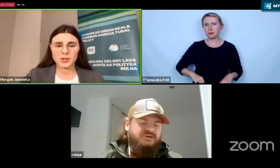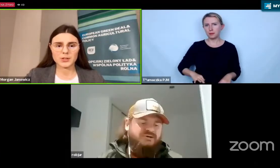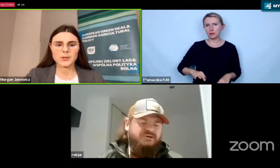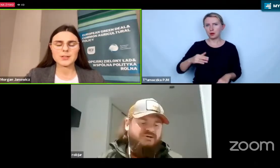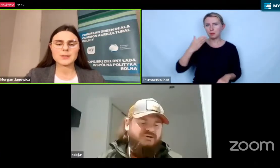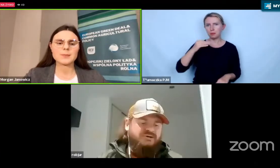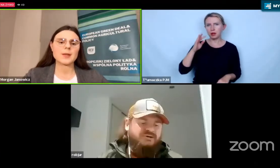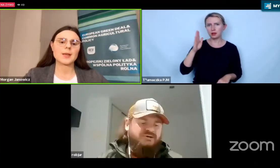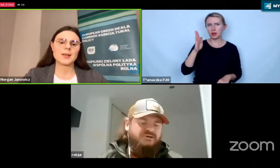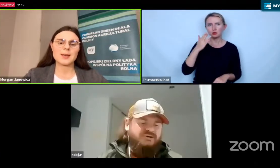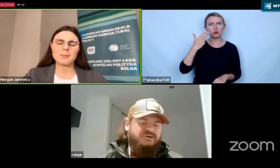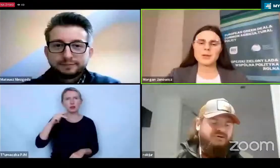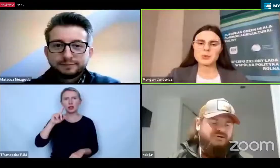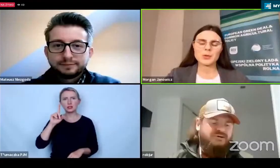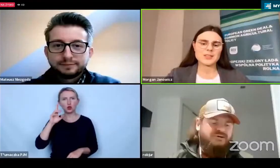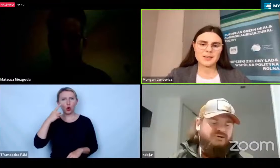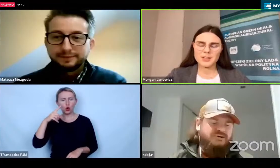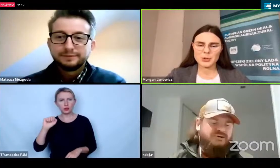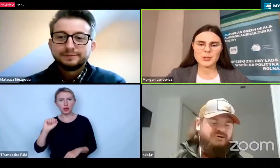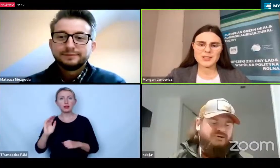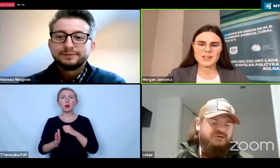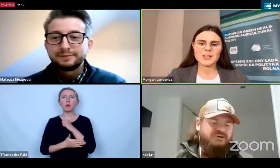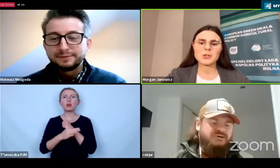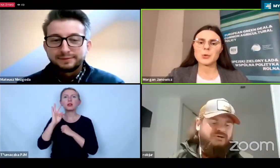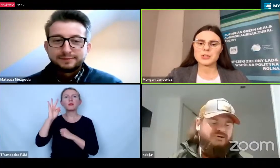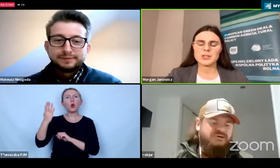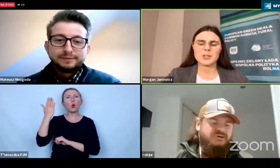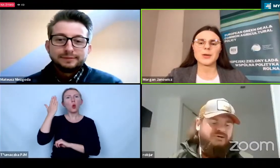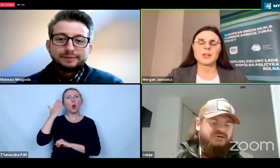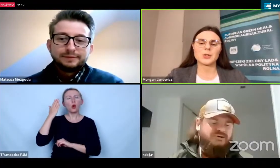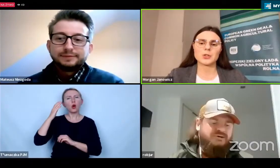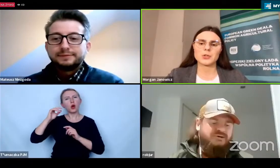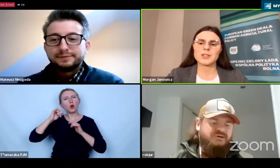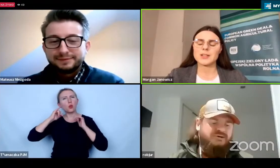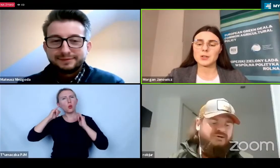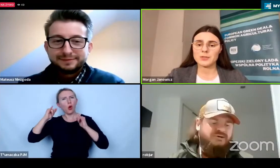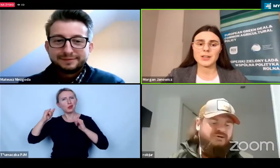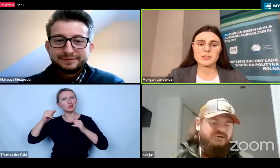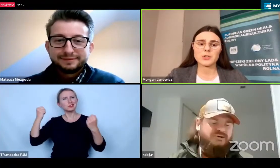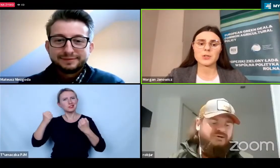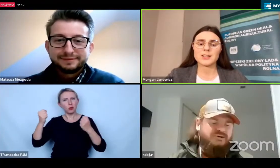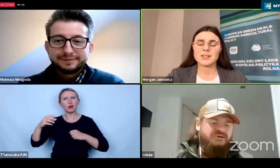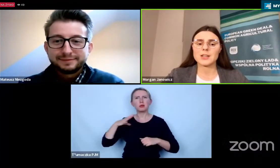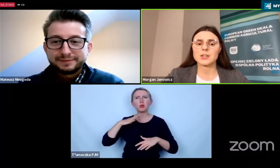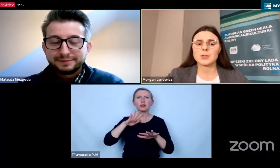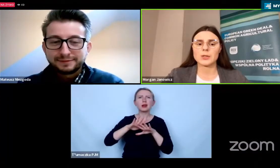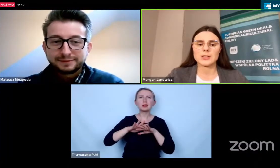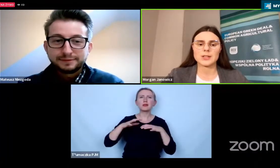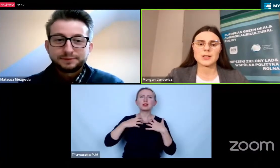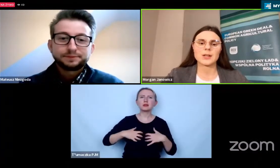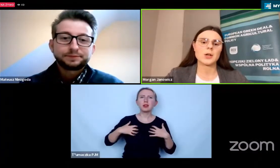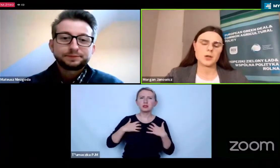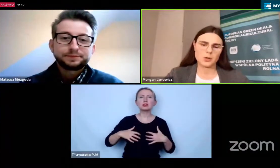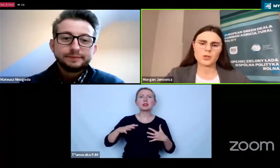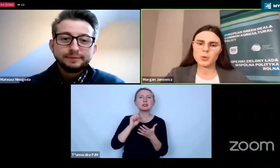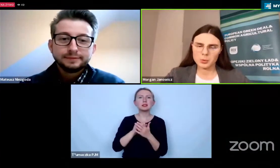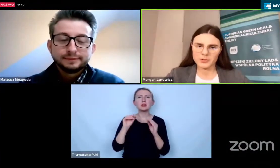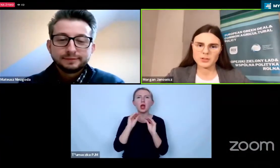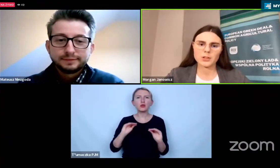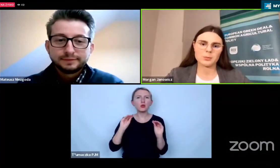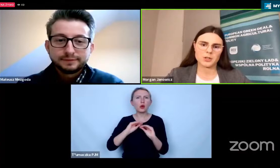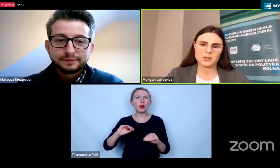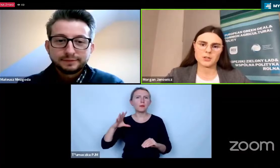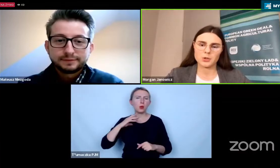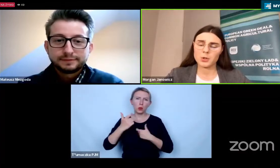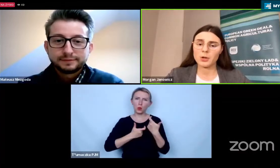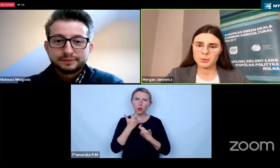Mateusza niezgody bazując na waszych ostatnich głośnych działaniach dotyczących traktowania zwierząt na zajęciach edukacyjnych które były